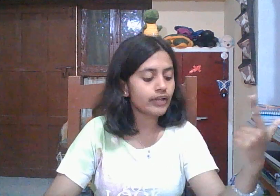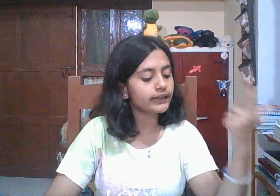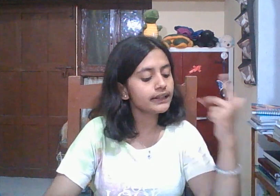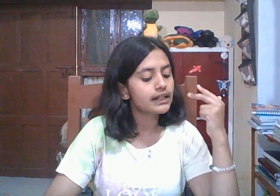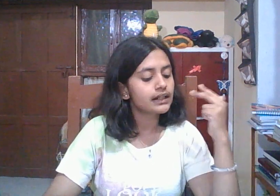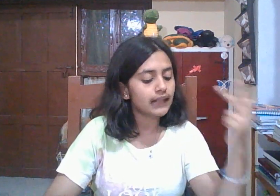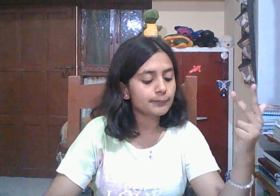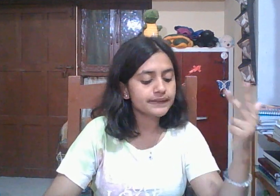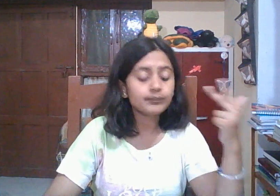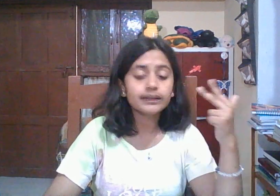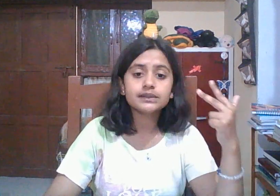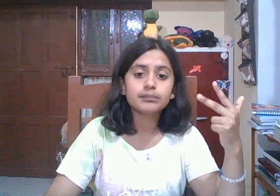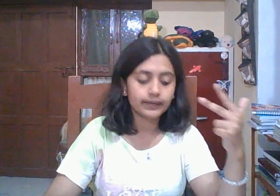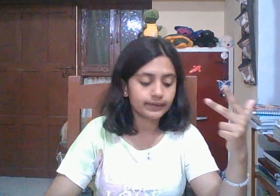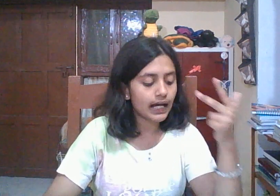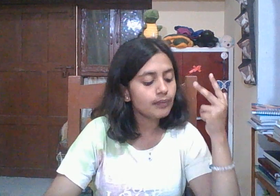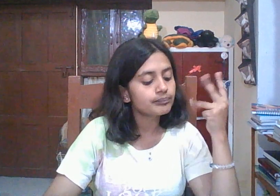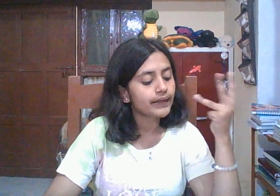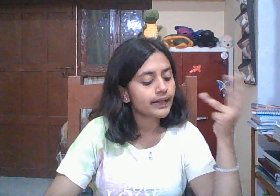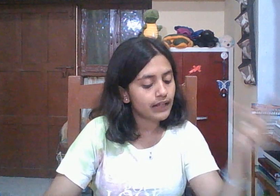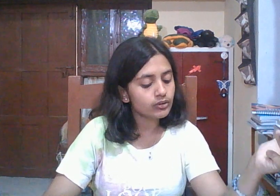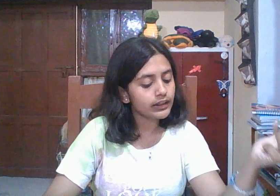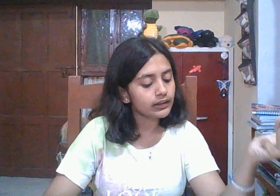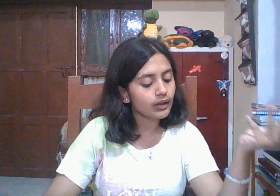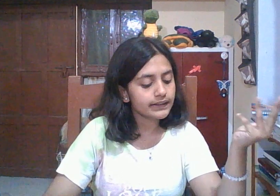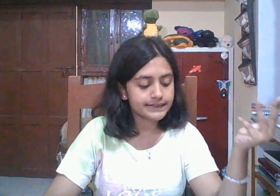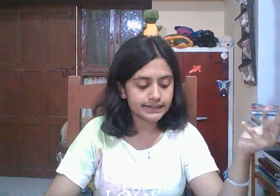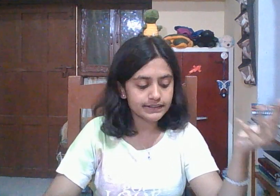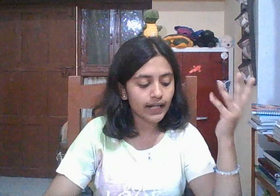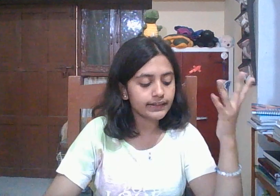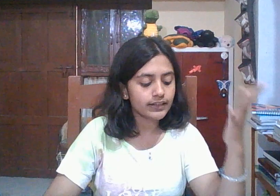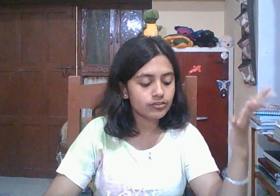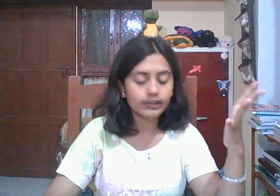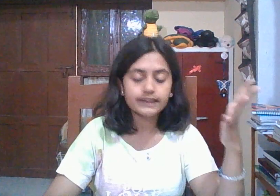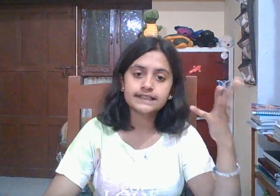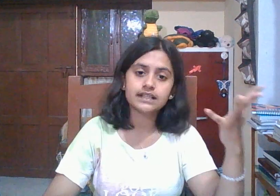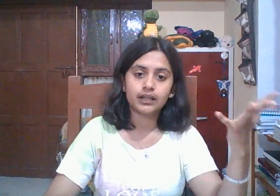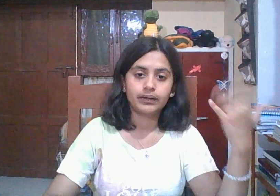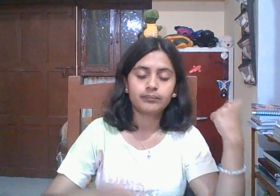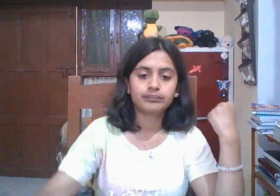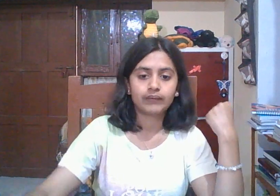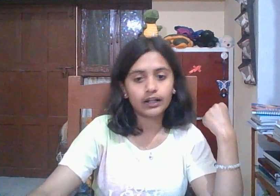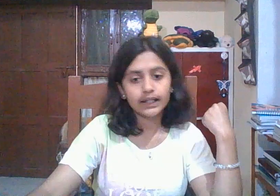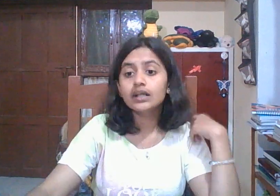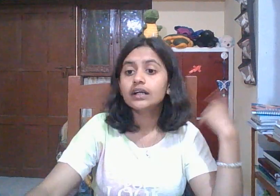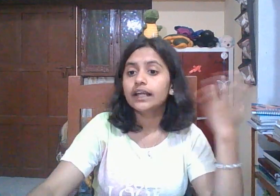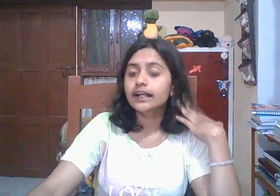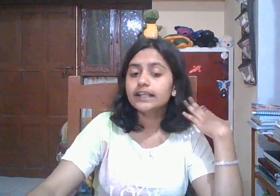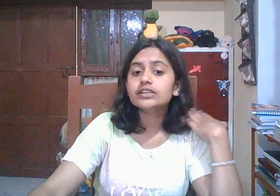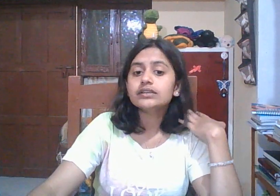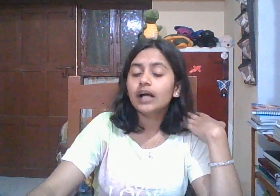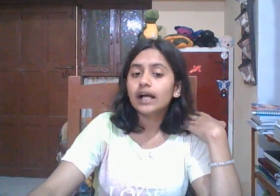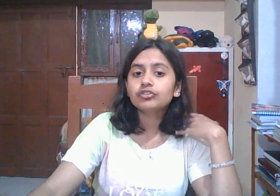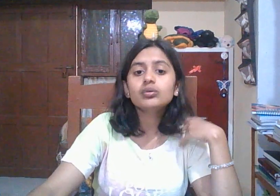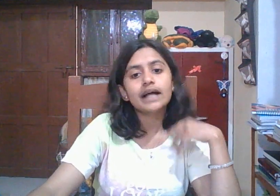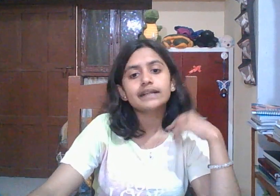गिरफ्तारी, क्लमजी मीन्स भद्दा, राउंड द क्लॉक इज दिन रात, देन फस इज गड़बड़. ऑलराइट, दैट इज